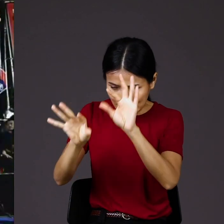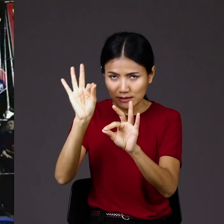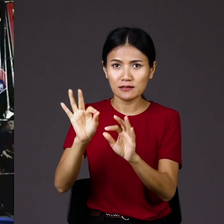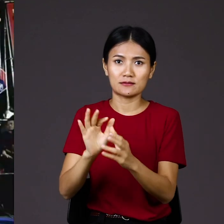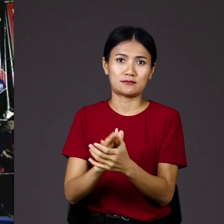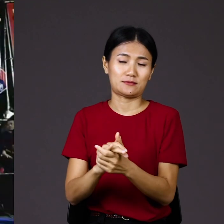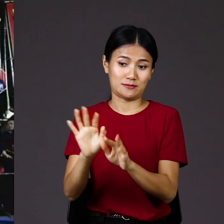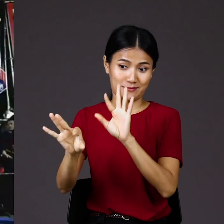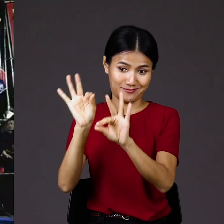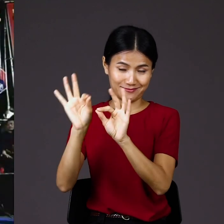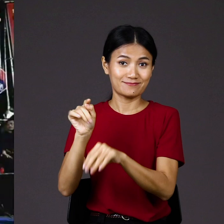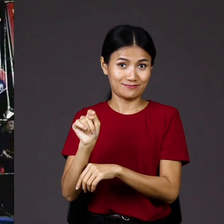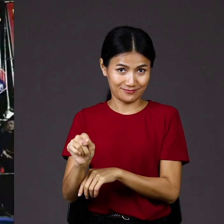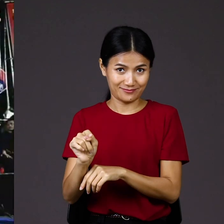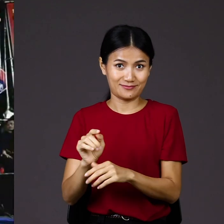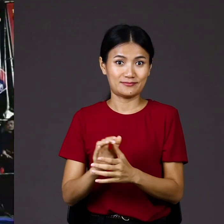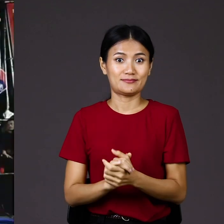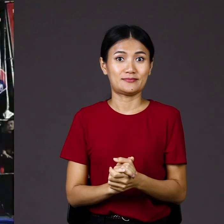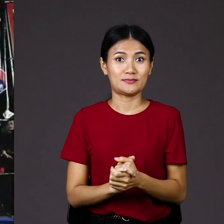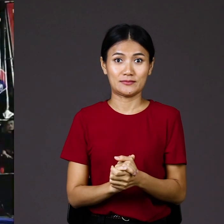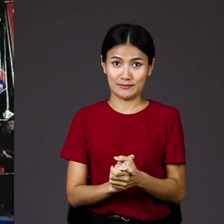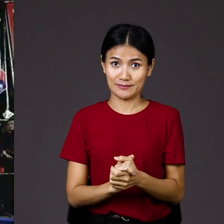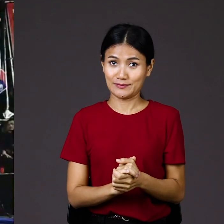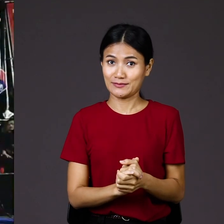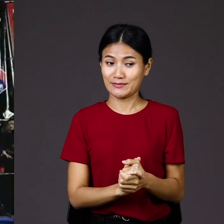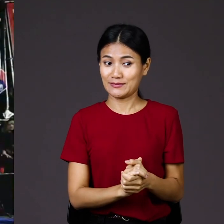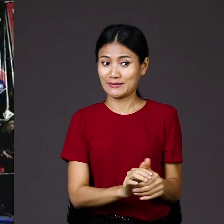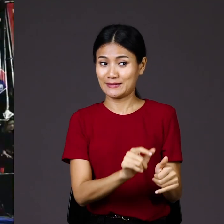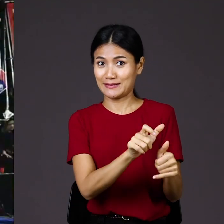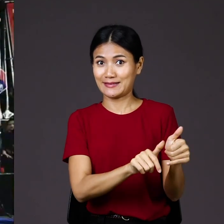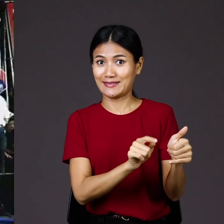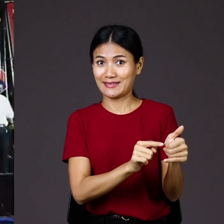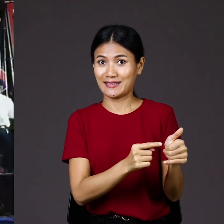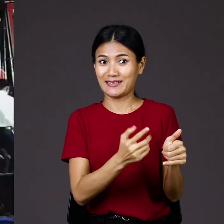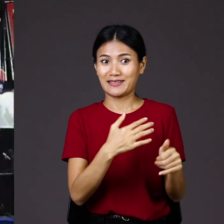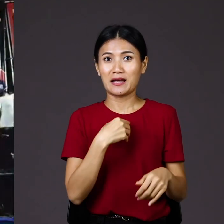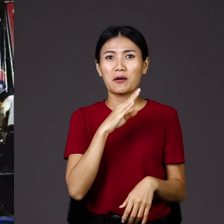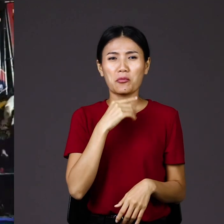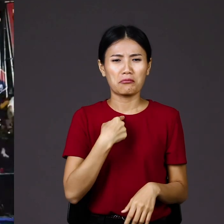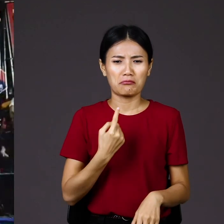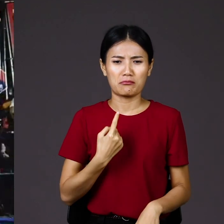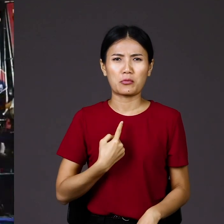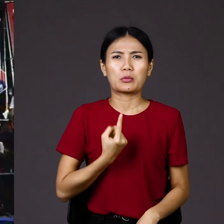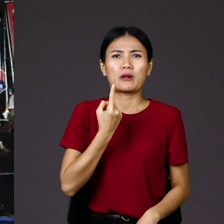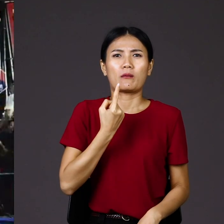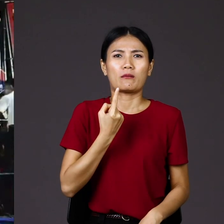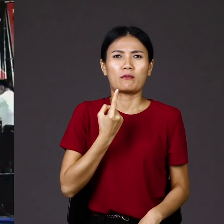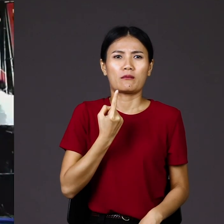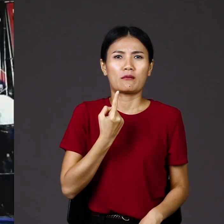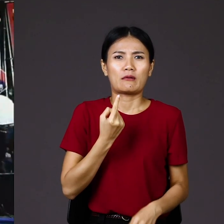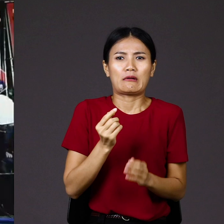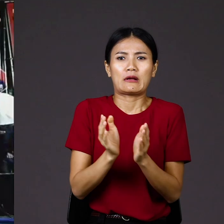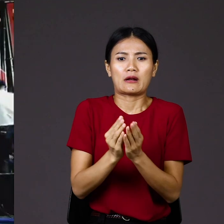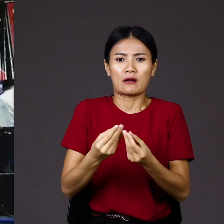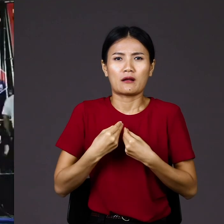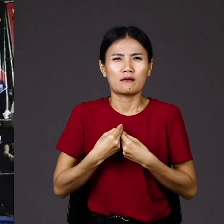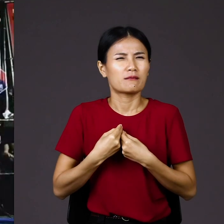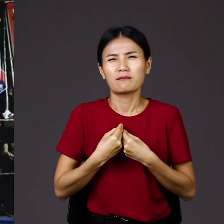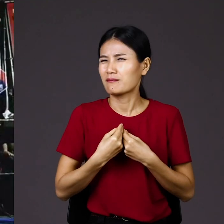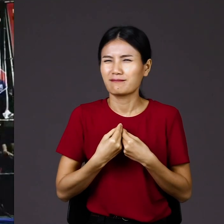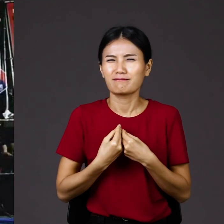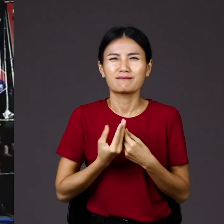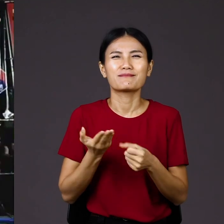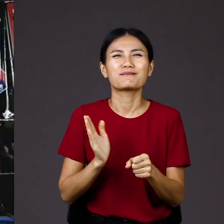ตัดสินใจกันให้ดีและท่านคนเดียวมาเลือกเราก็ไม่ได้ไม่พอผม